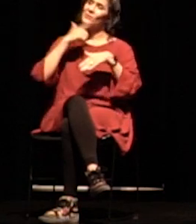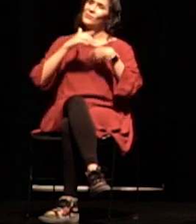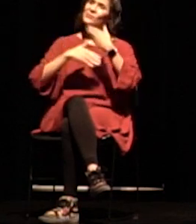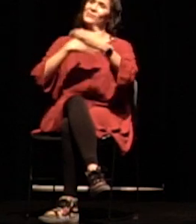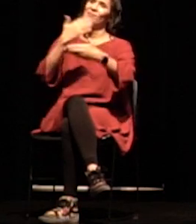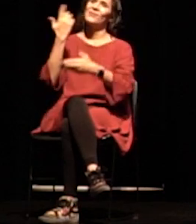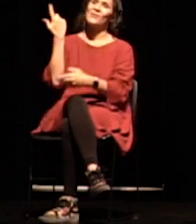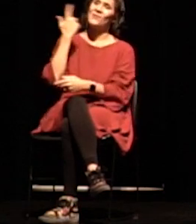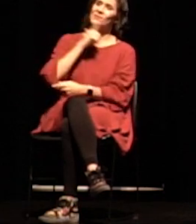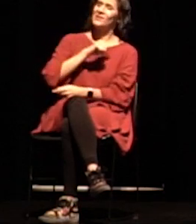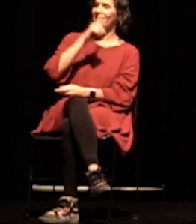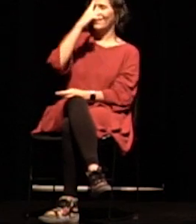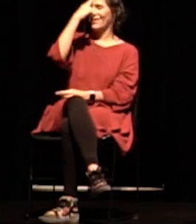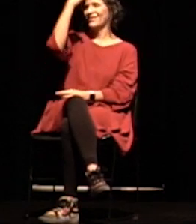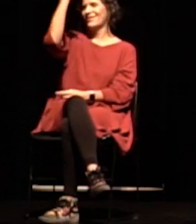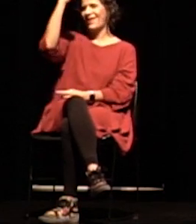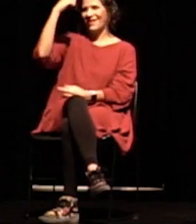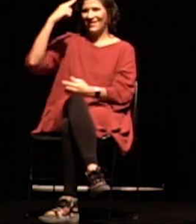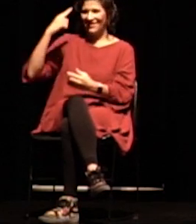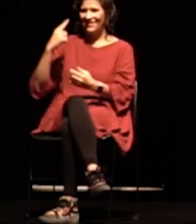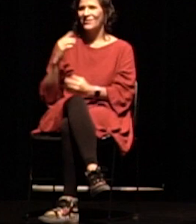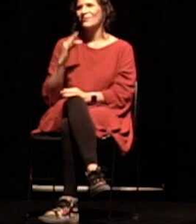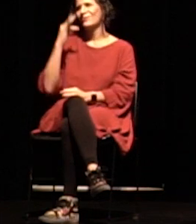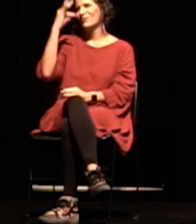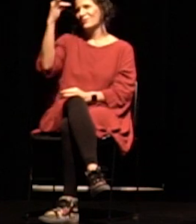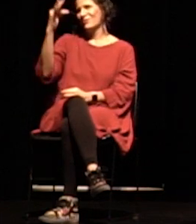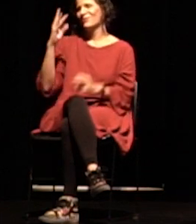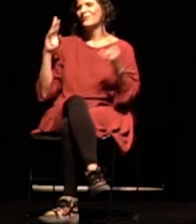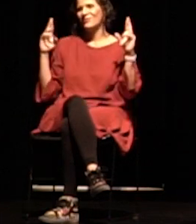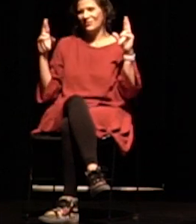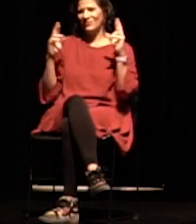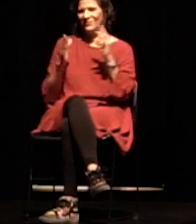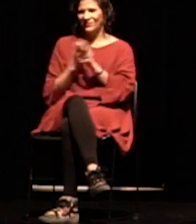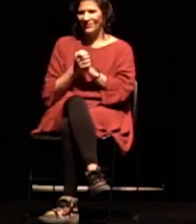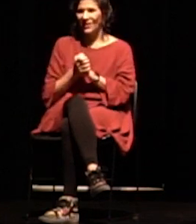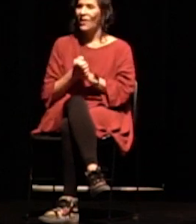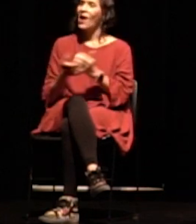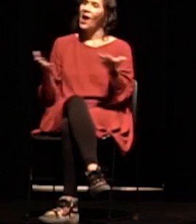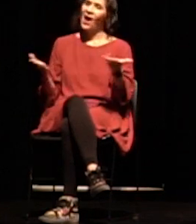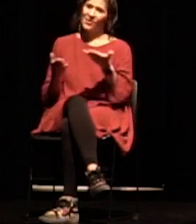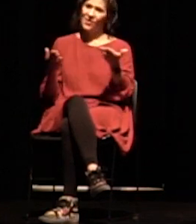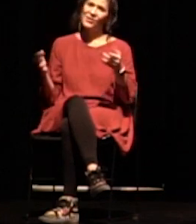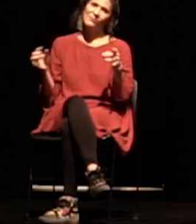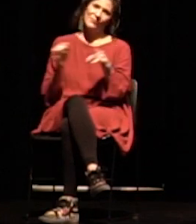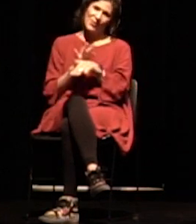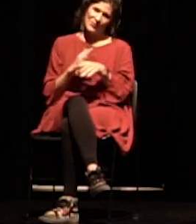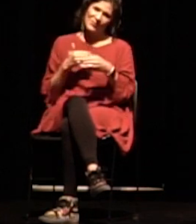na nossa ideia para o futuro. Então, agora, no presente, já está bom.